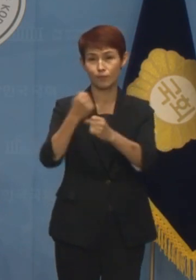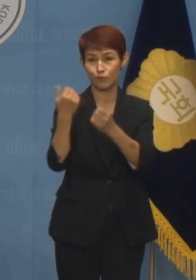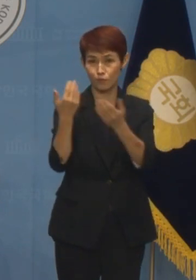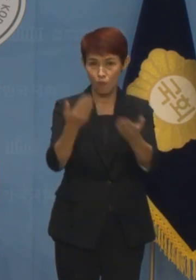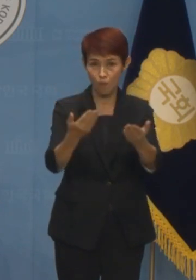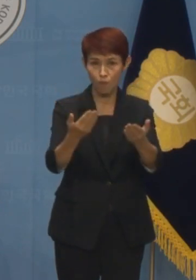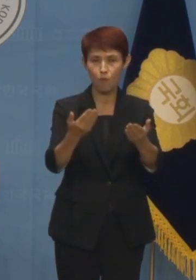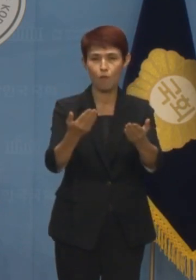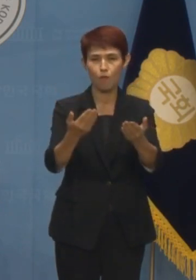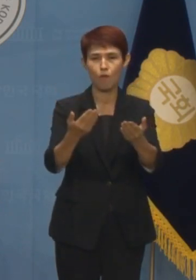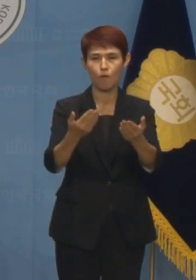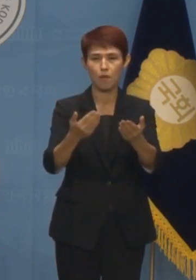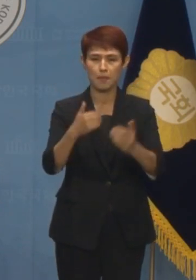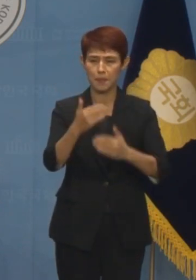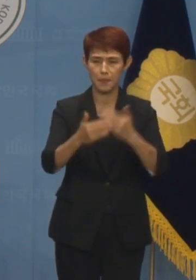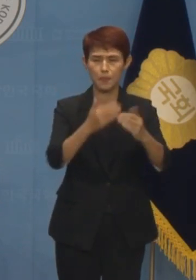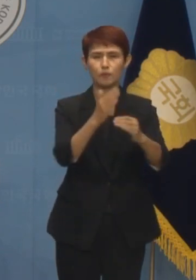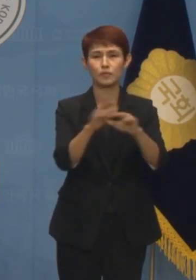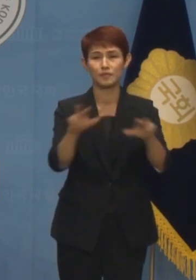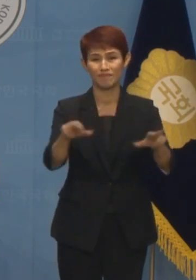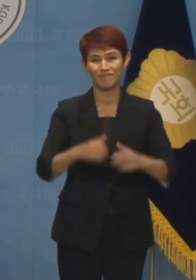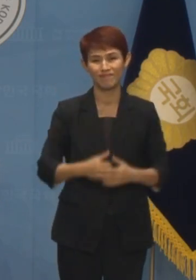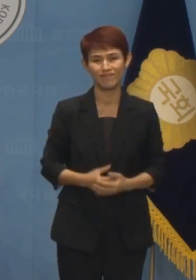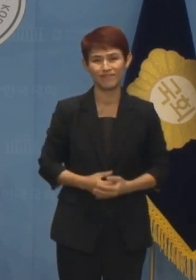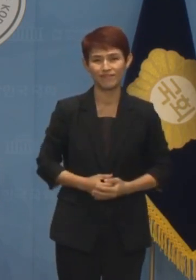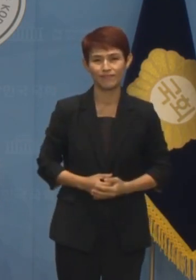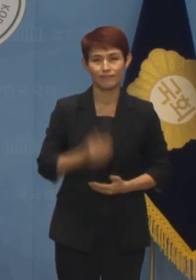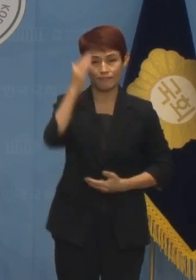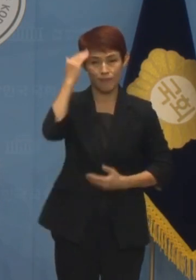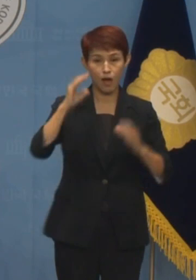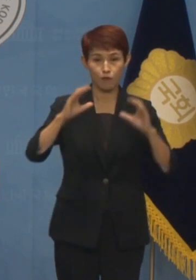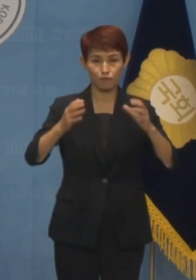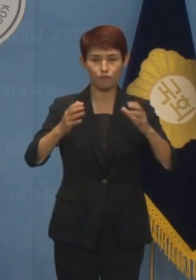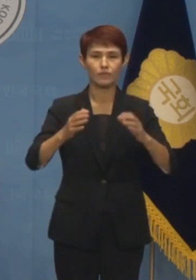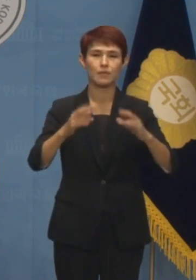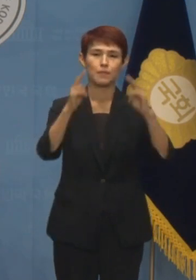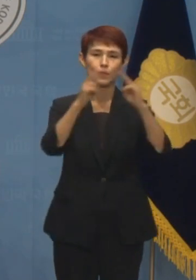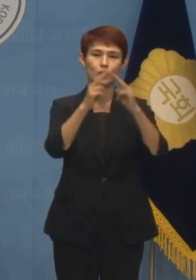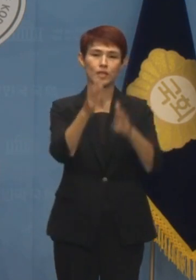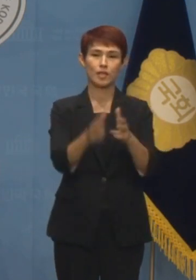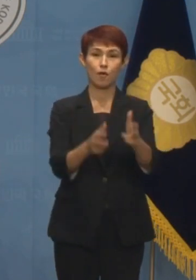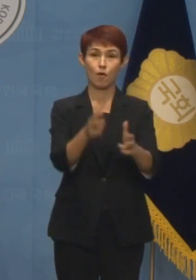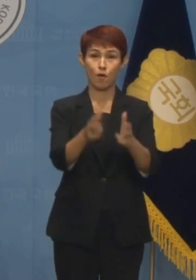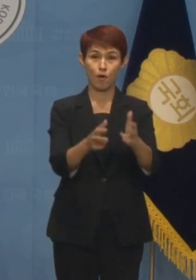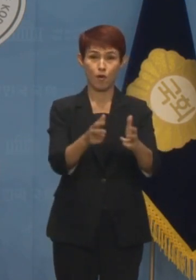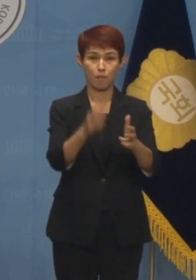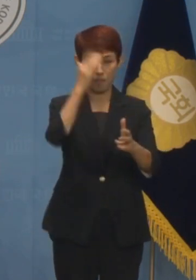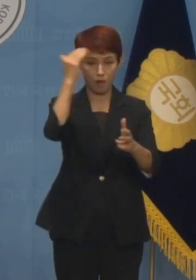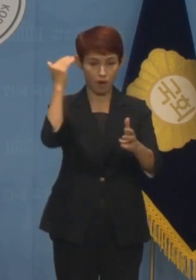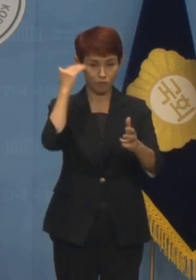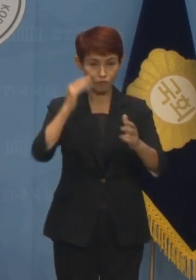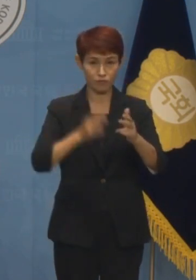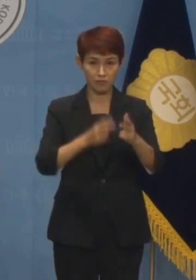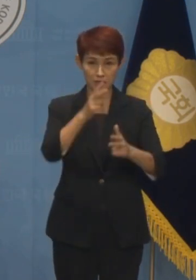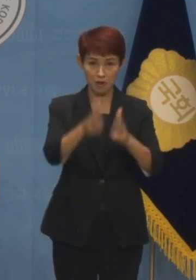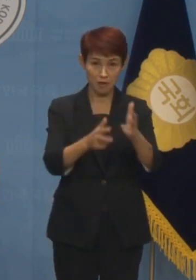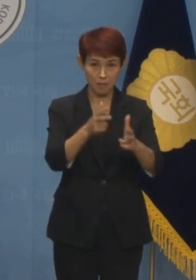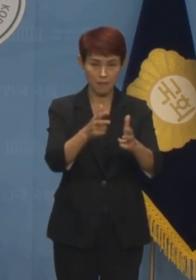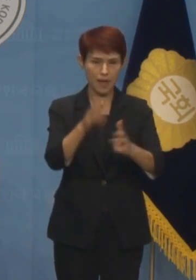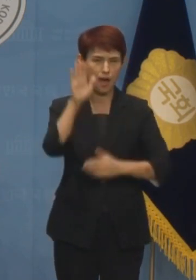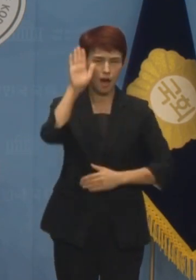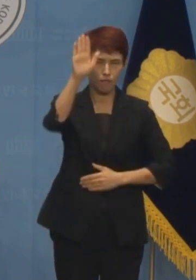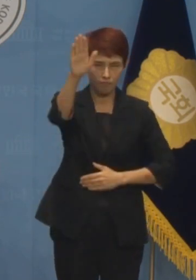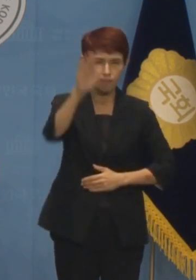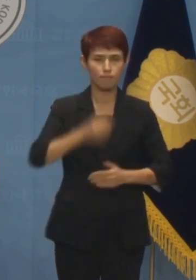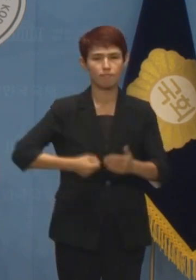매우 빠르게 전개되고 있는 상황이고, 대한민국 반도체 산업이 결국 대한민국 산업의 미래를